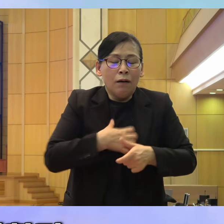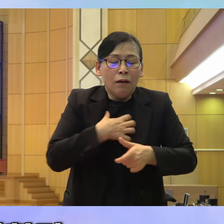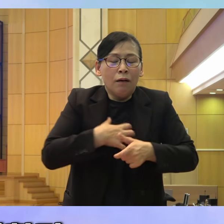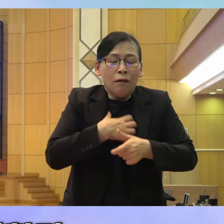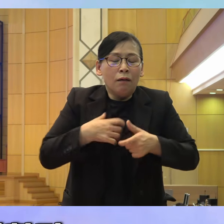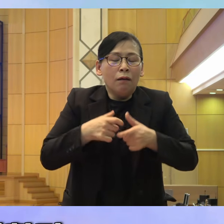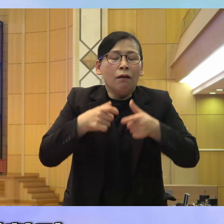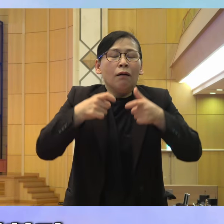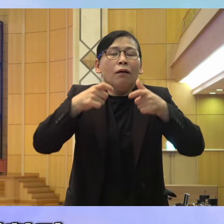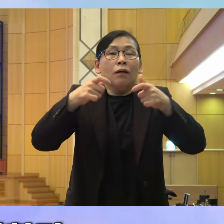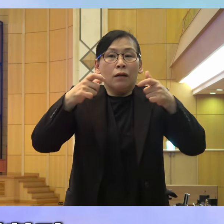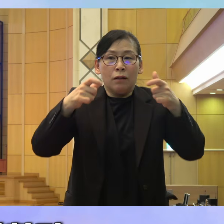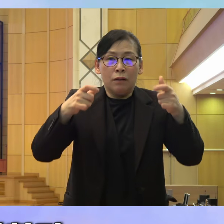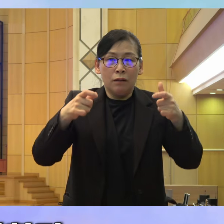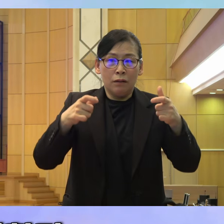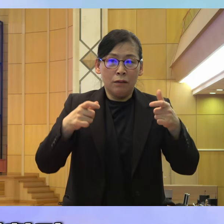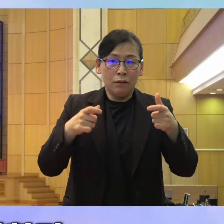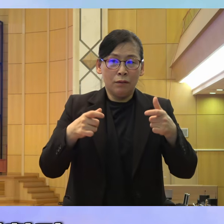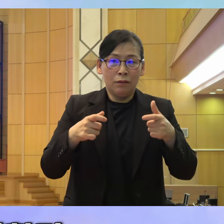알려주는 신호라니까.